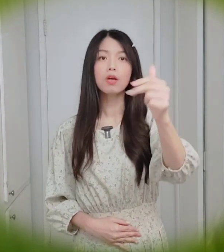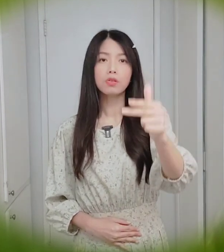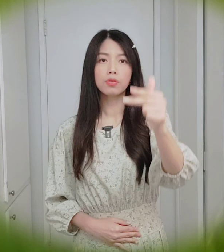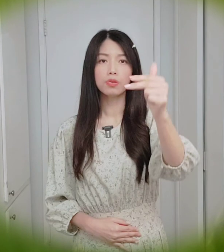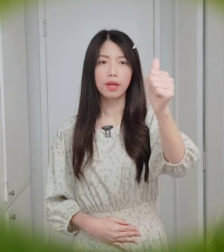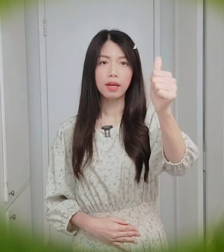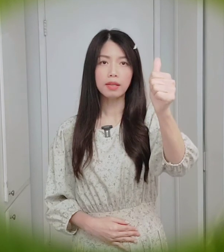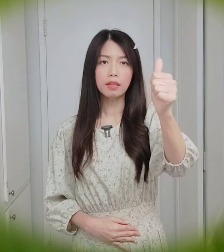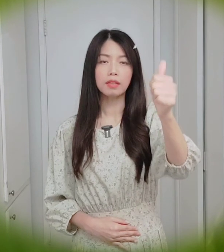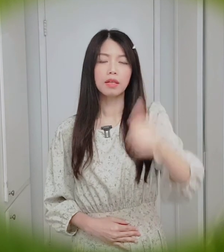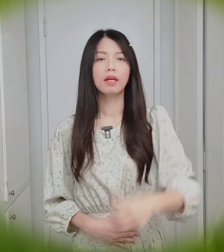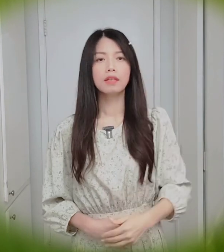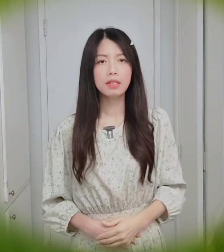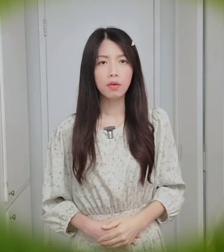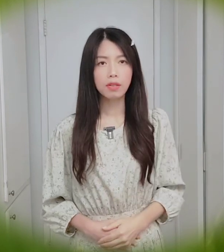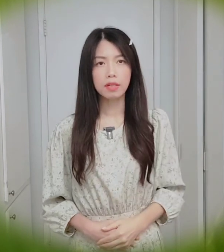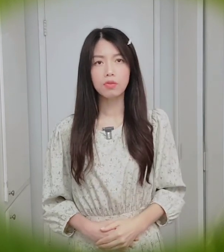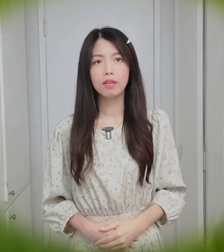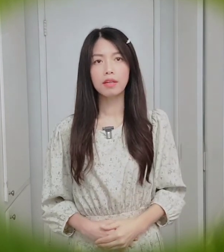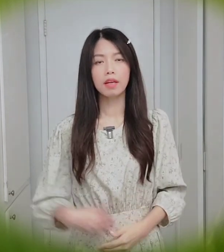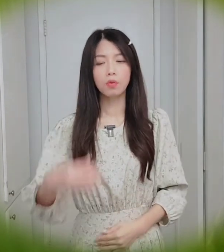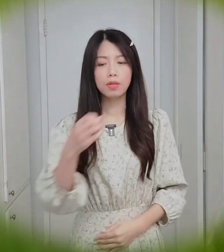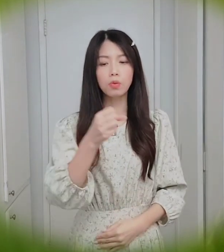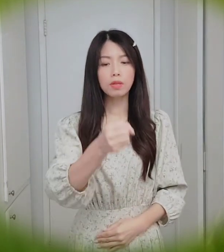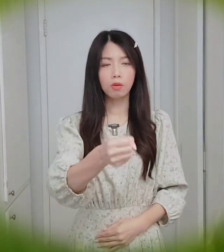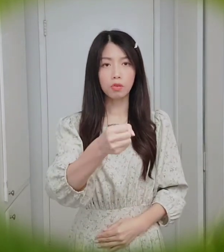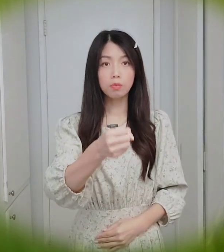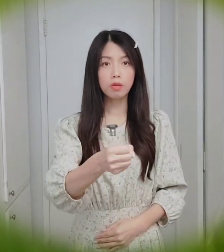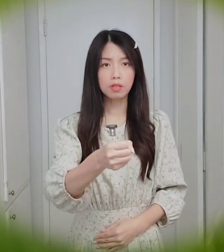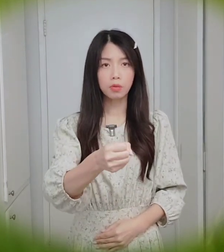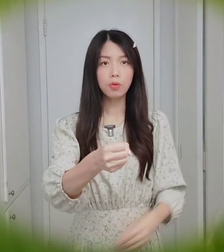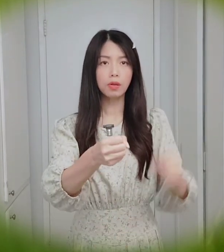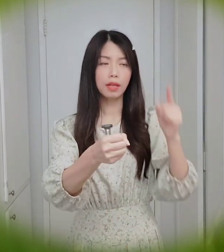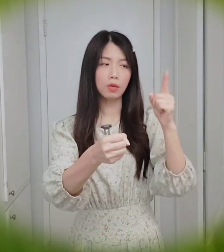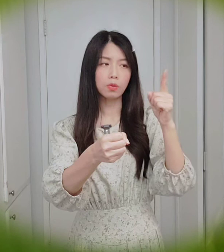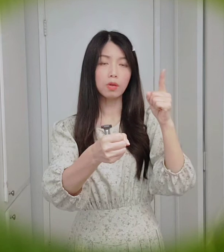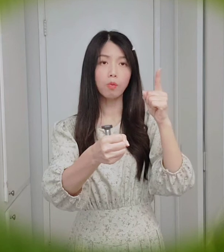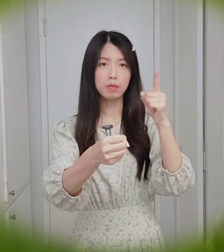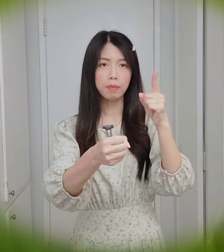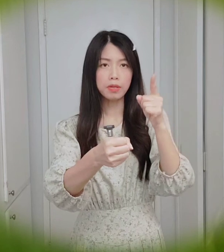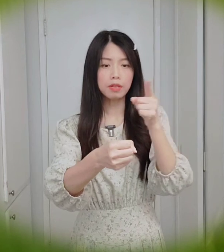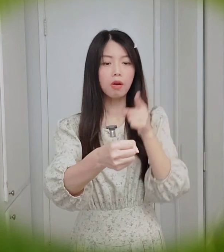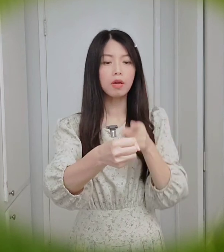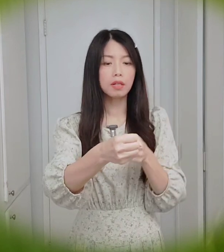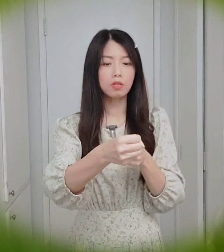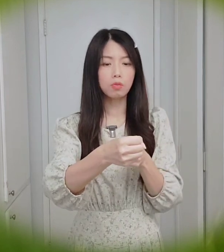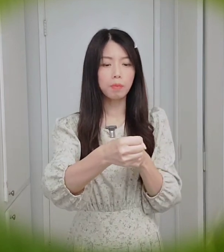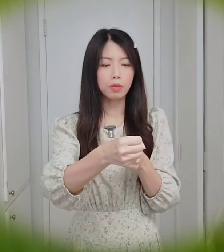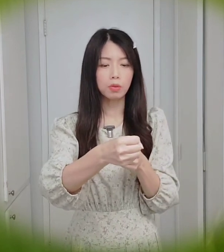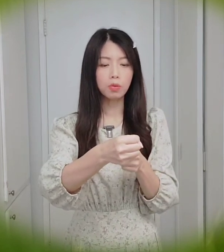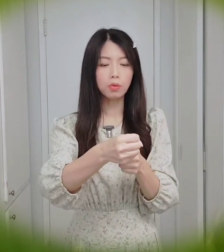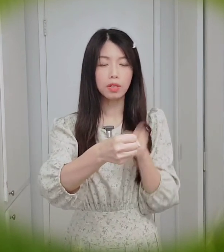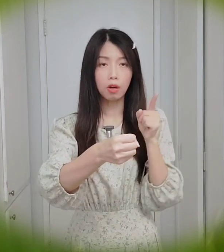주예요. 주의 뜻. 뜻이라고 하는 뜻의 수어는 왼손을 이렇게 주먹 쥐시고 다른 손은 검지만 펴셔서 이